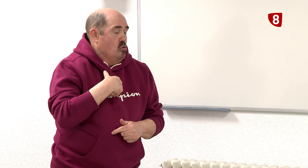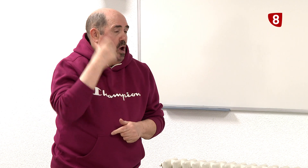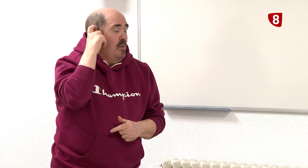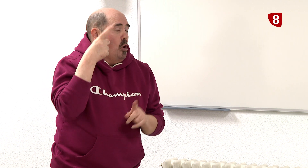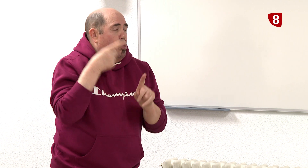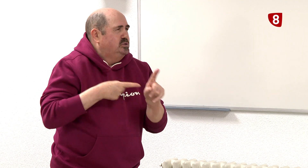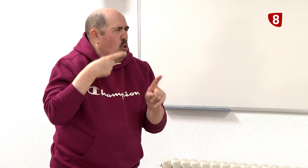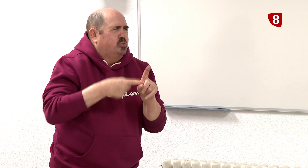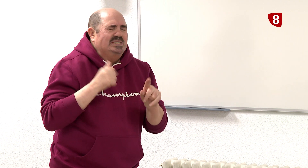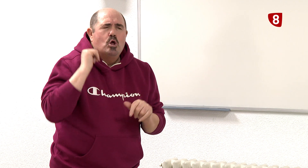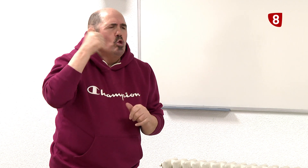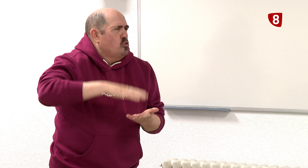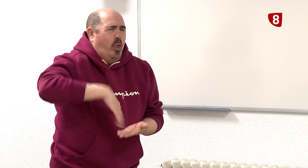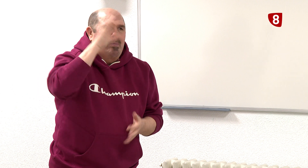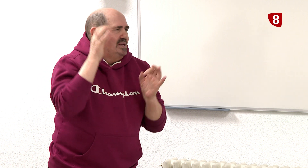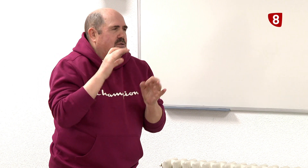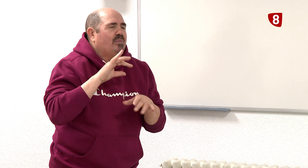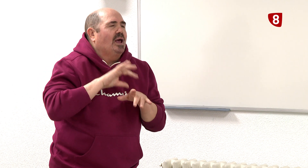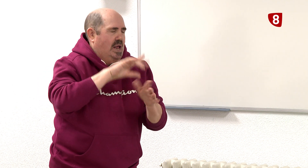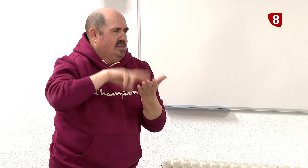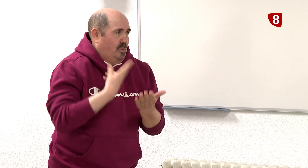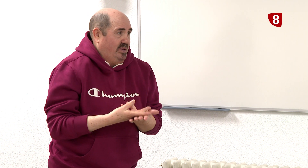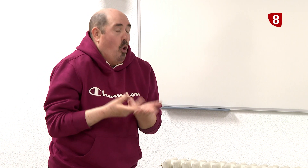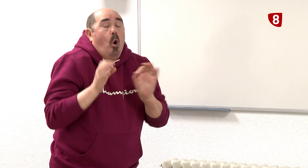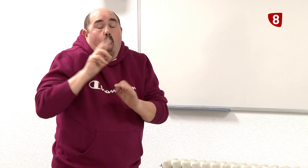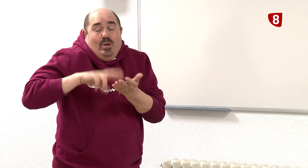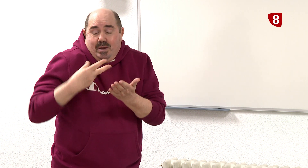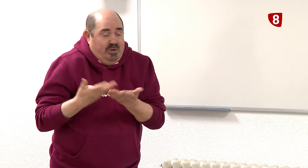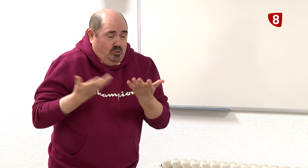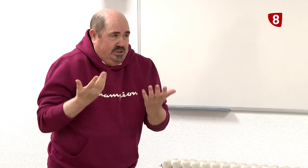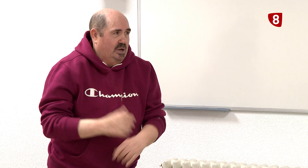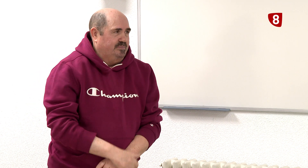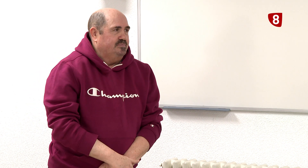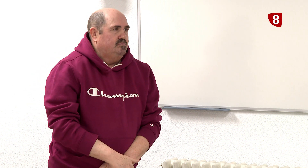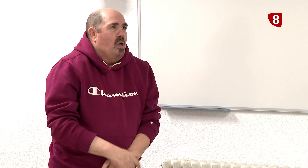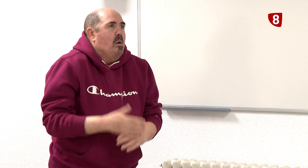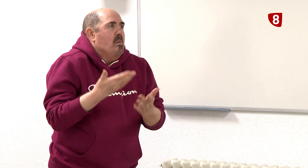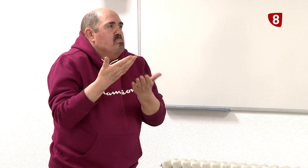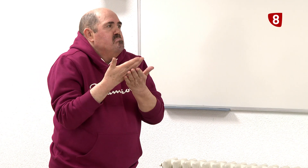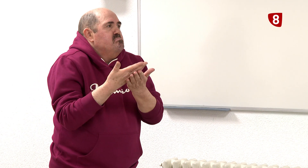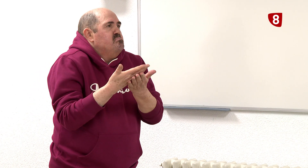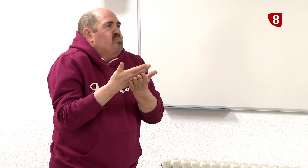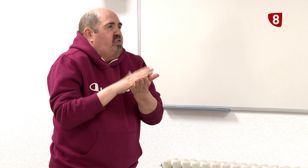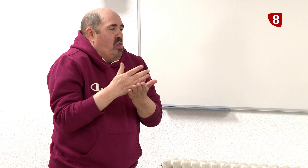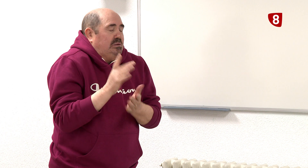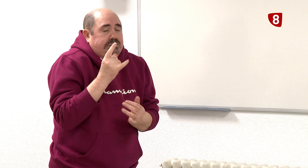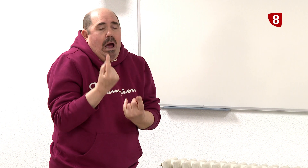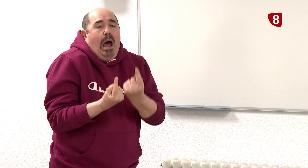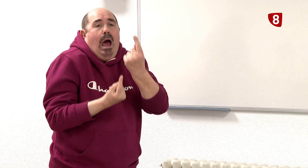ese movimiento también, ese traslado. Entonces yo toda la vida he utilizado guía intérprete, pero bueno, también a veces he utilizado mediador,